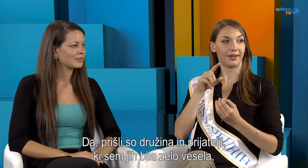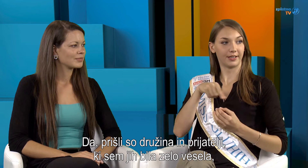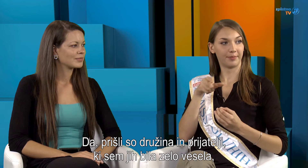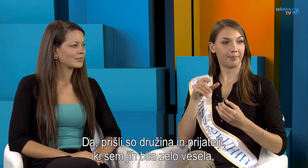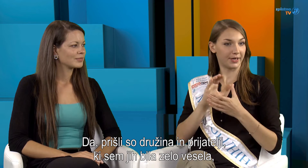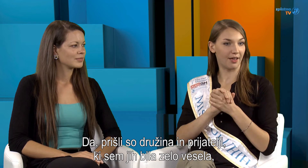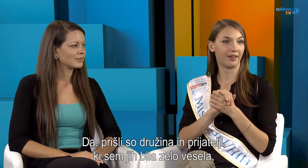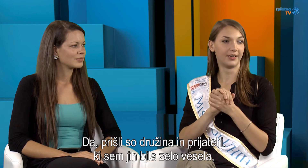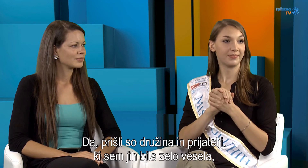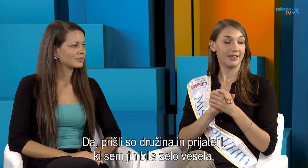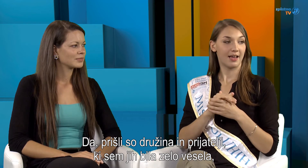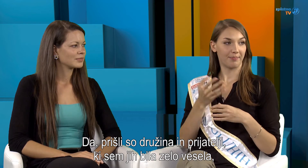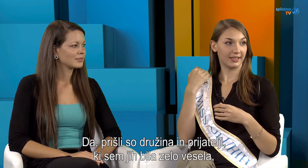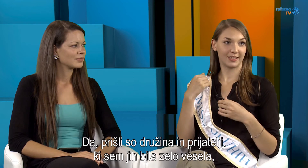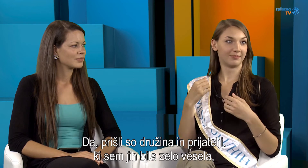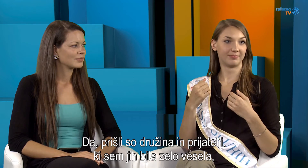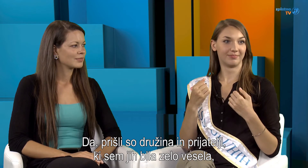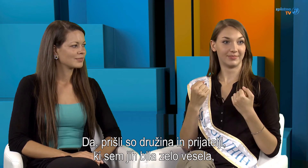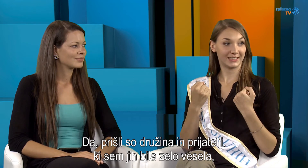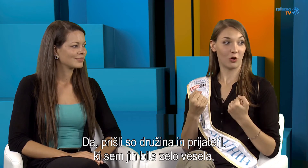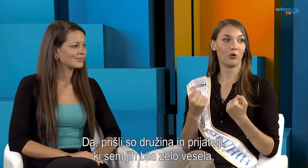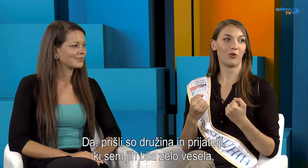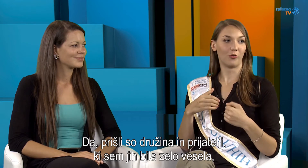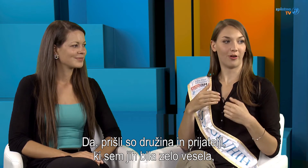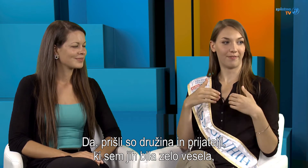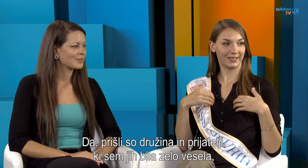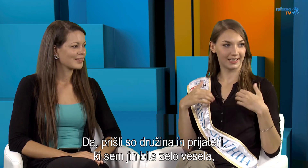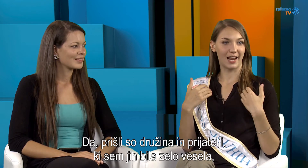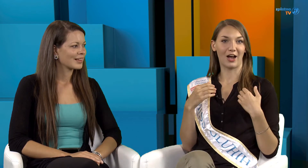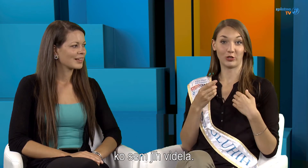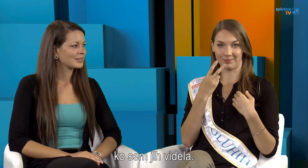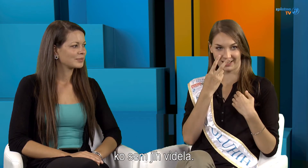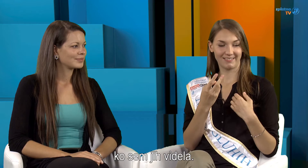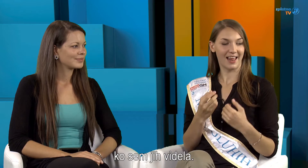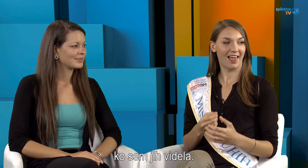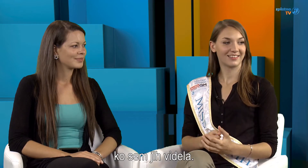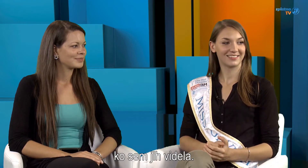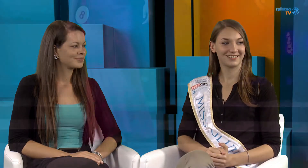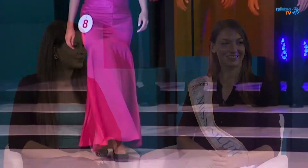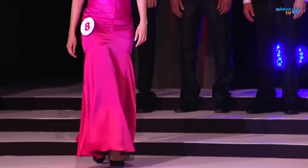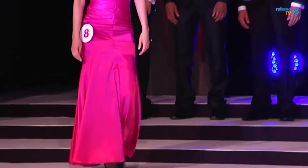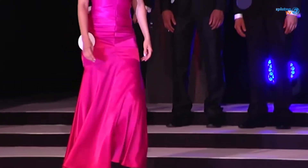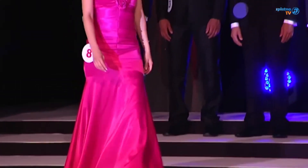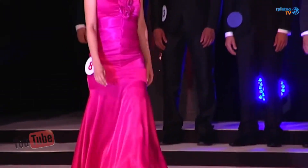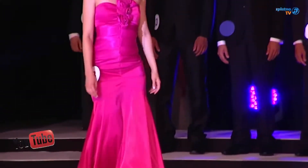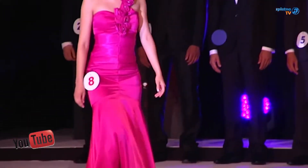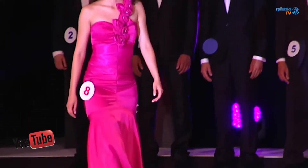in prijatelji. Bila sem zelo vesela, ko sem jih videla. You are my